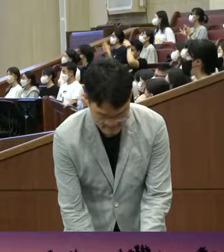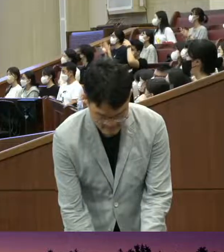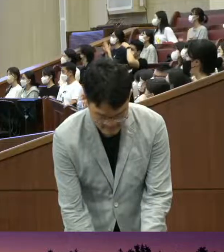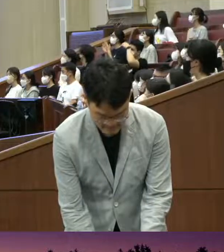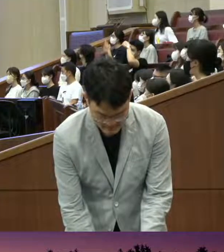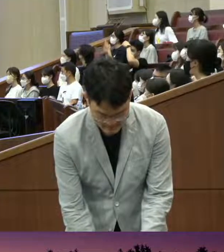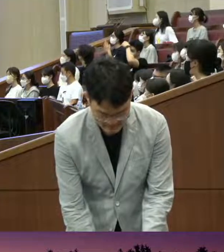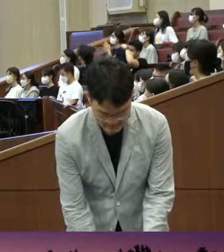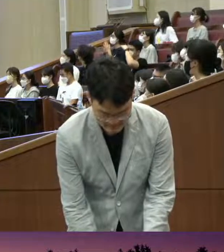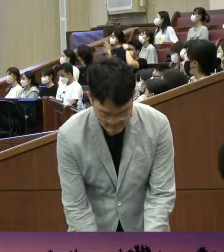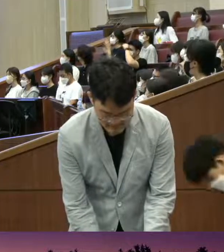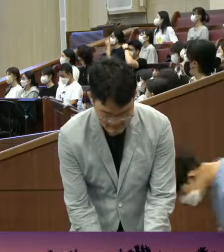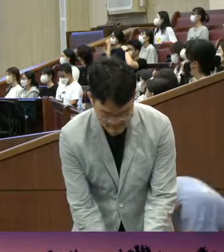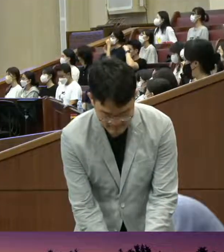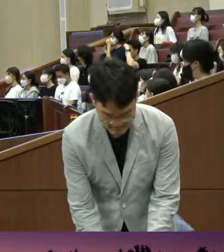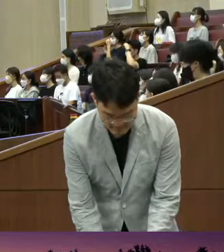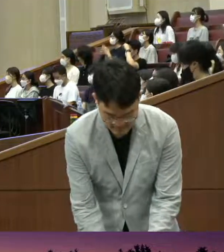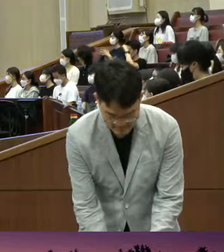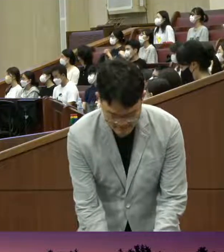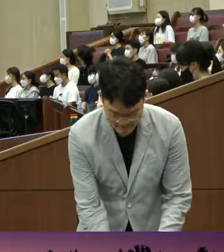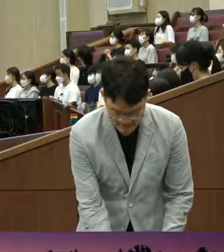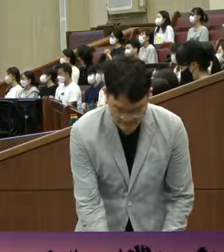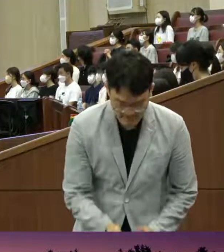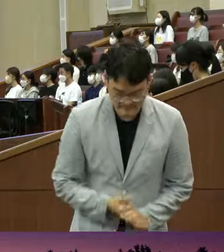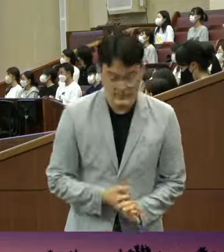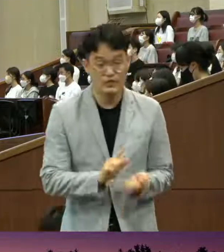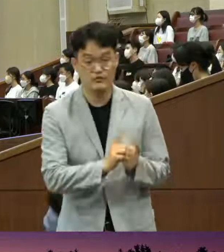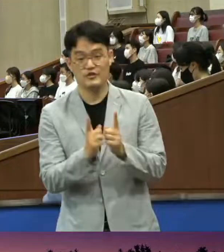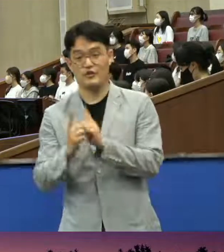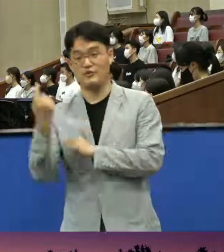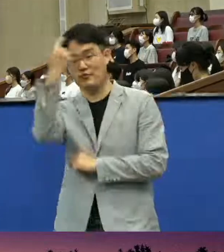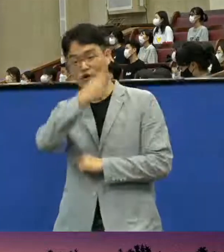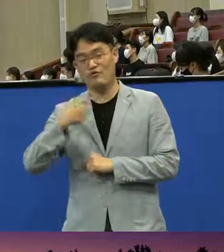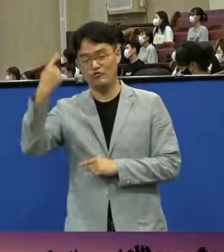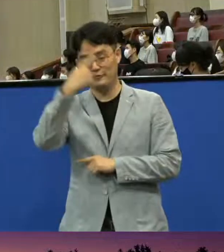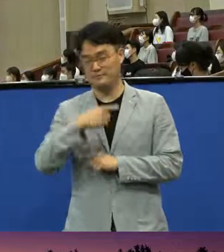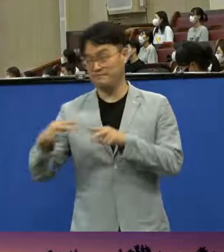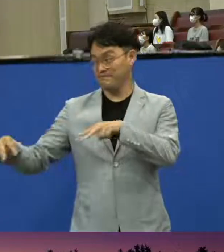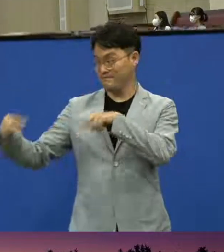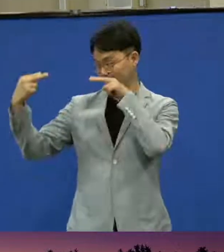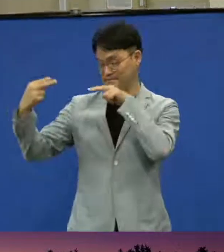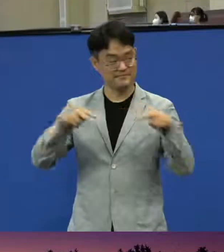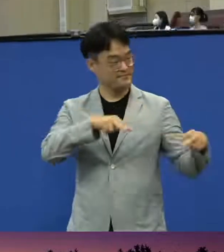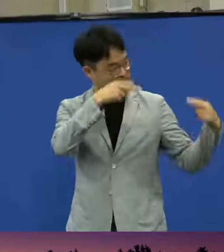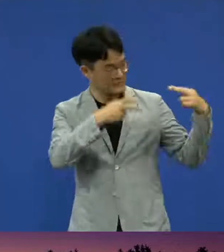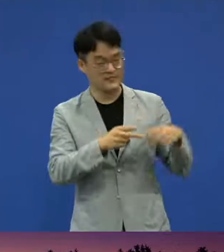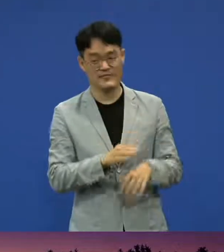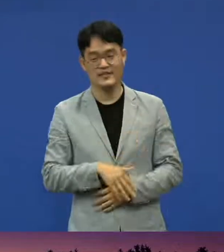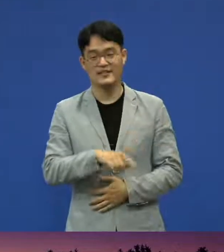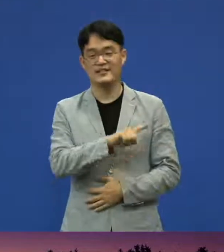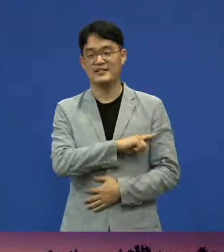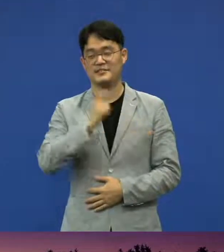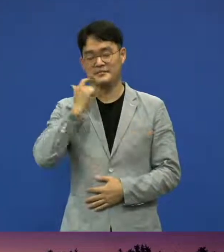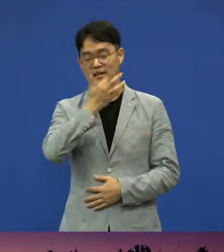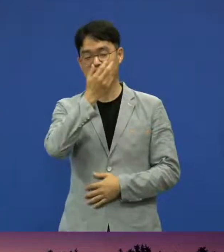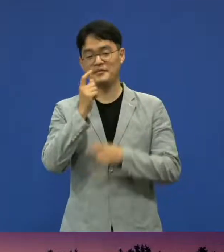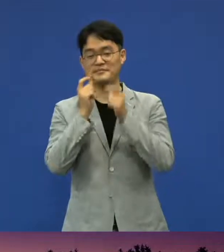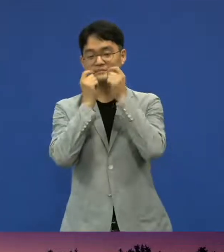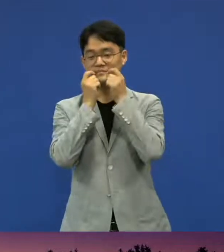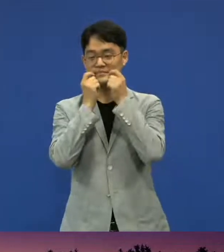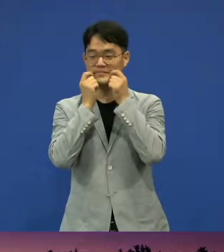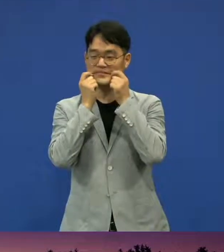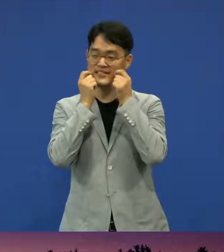네, 우리 서로를 한번 바라보면서 가장 아름다운 미소, 눈빛으로 나타날